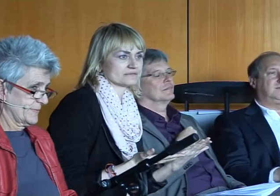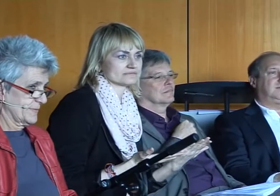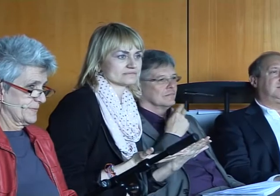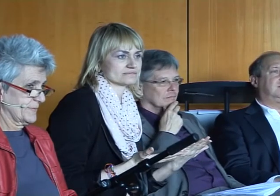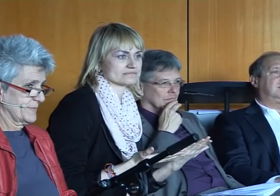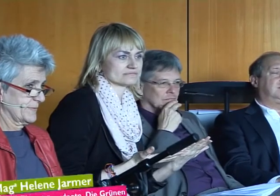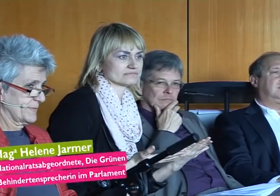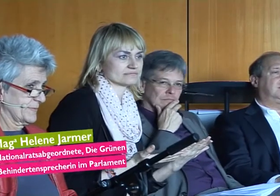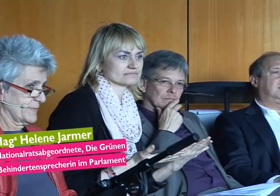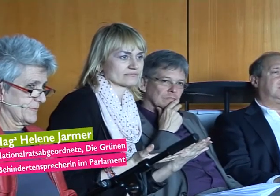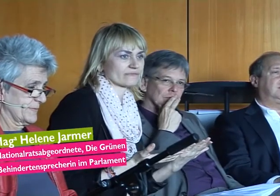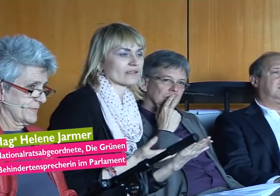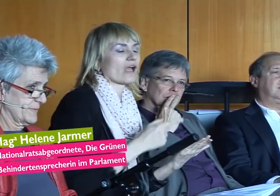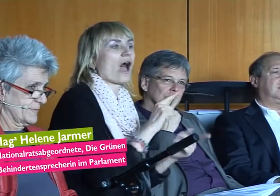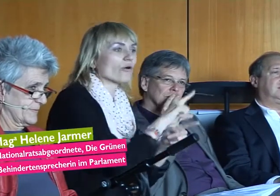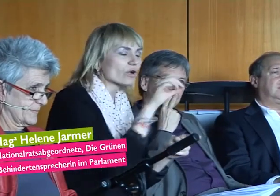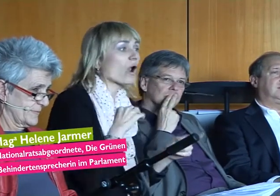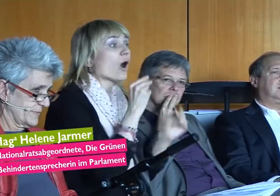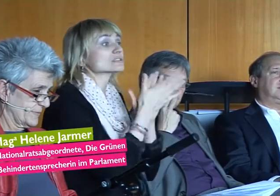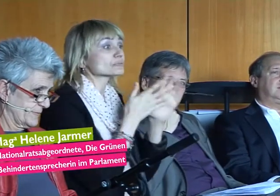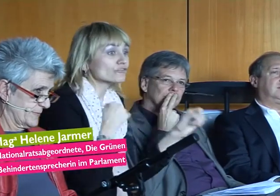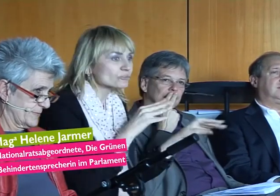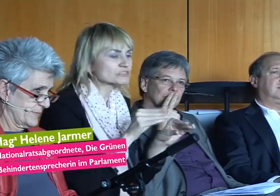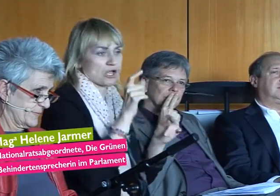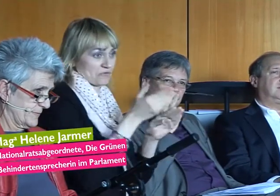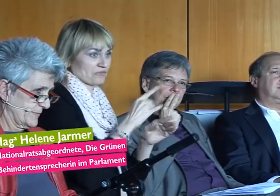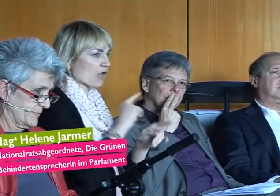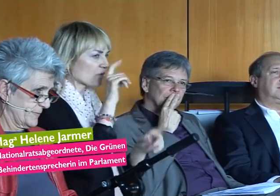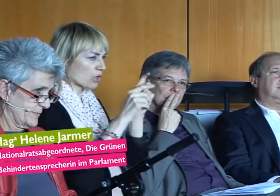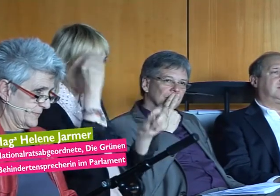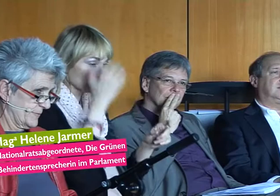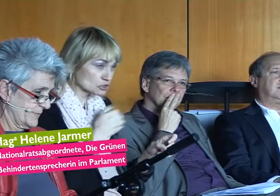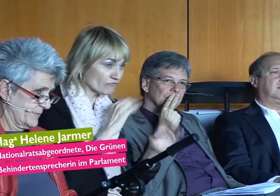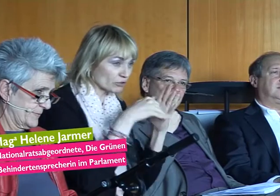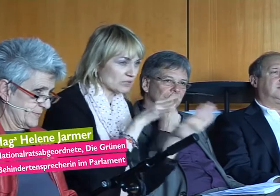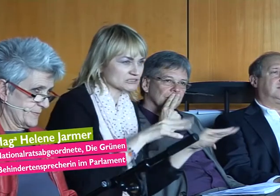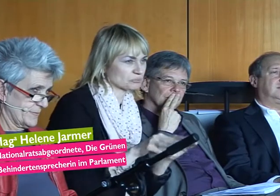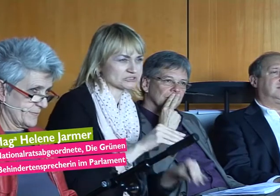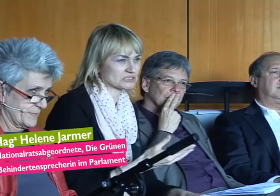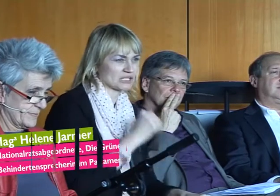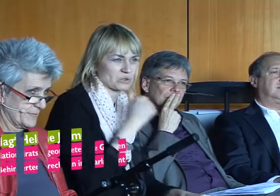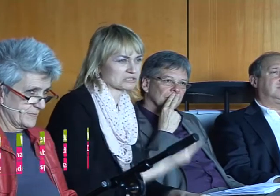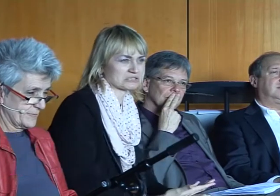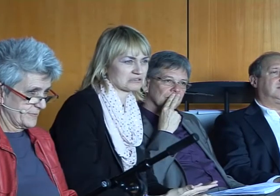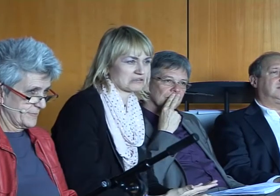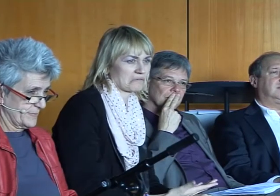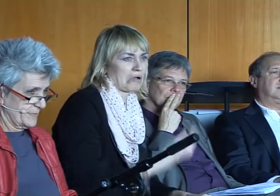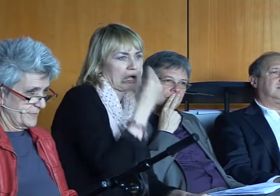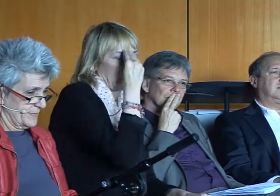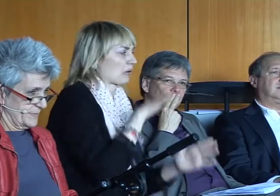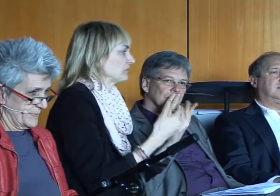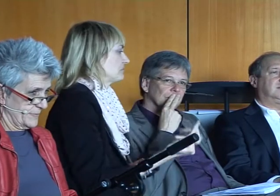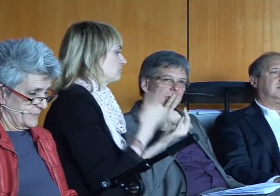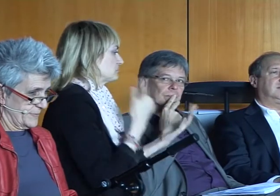auch Informationen zu bekommen. Davor war das gar nicht möglich. Mit vielen Kollegen im Parlament, da wussten die wenigsten, kann man